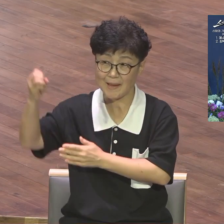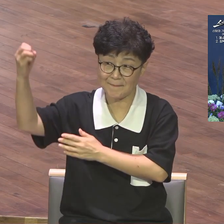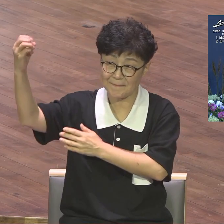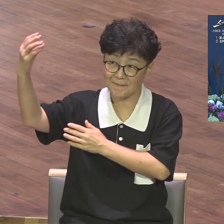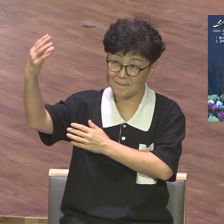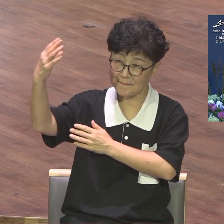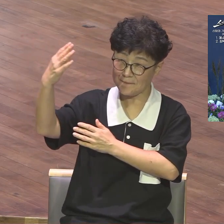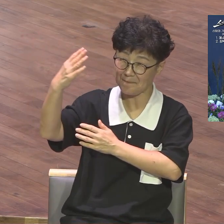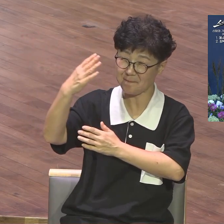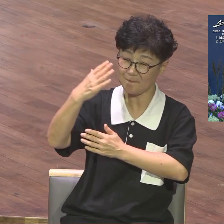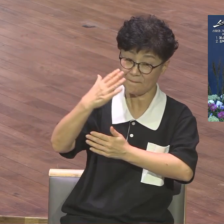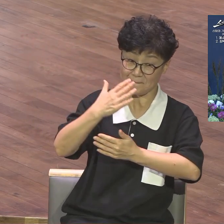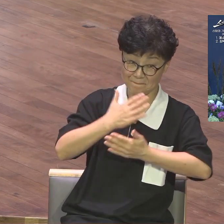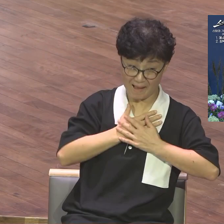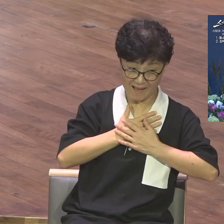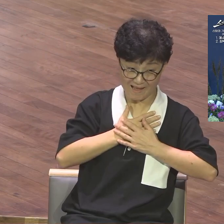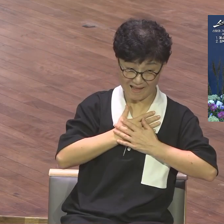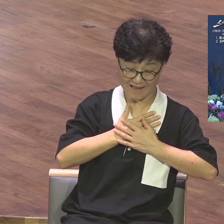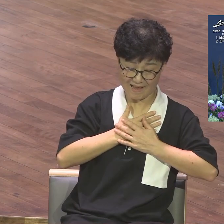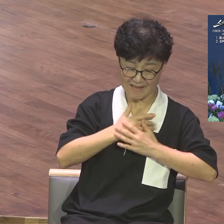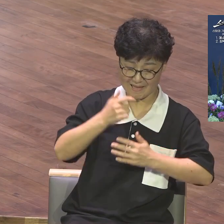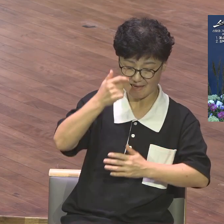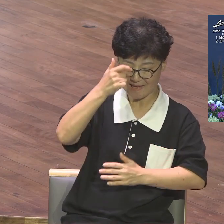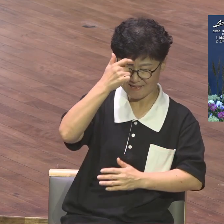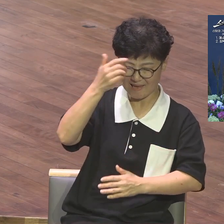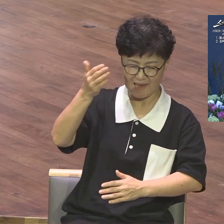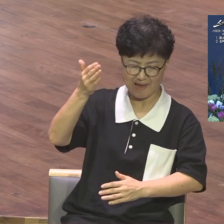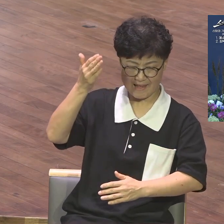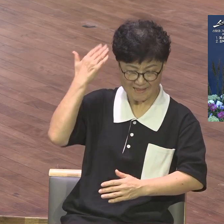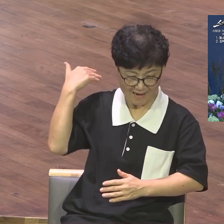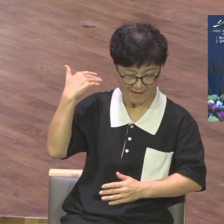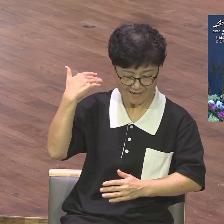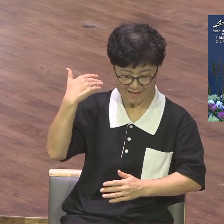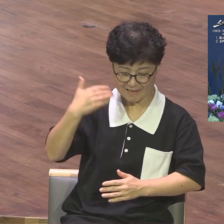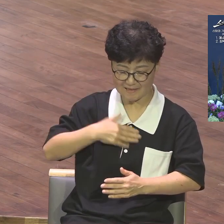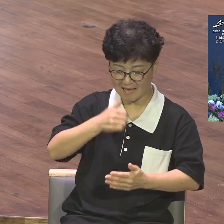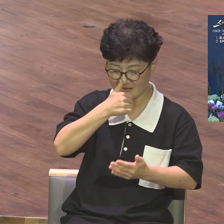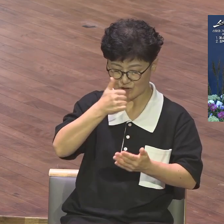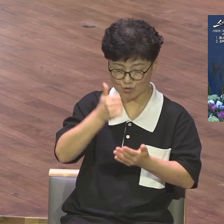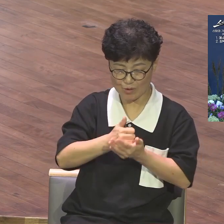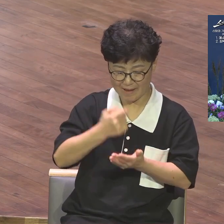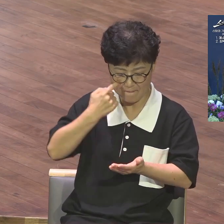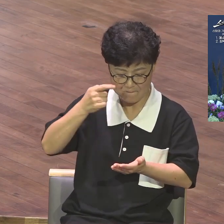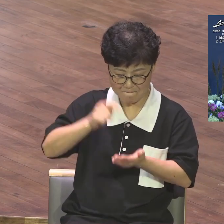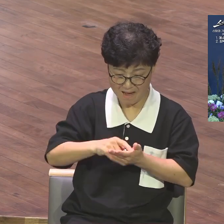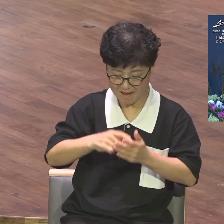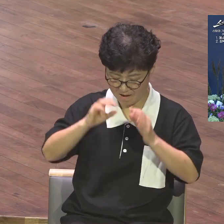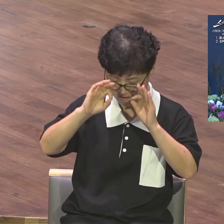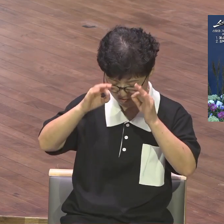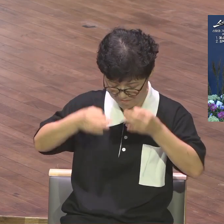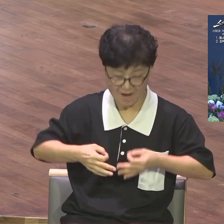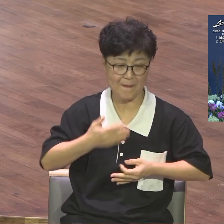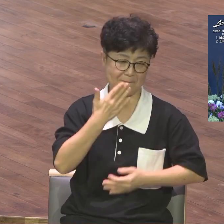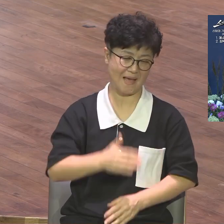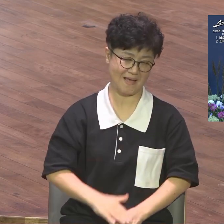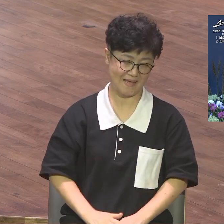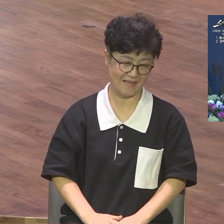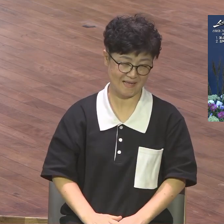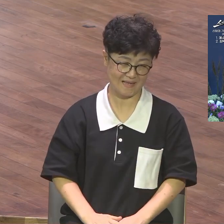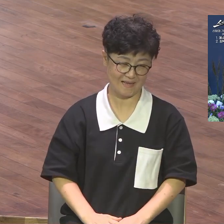어떻게 됩니까 여러분? 그 전에 안 보이던 나의 죄가 보이기 시작합니다. 우리 어르신들 백내장 수술하고